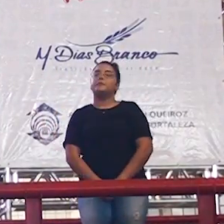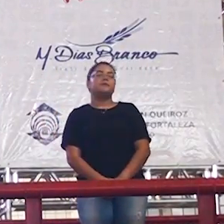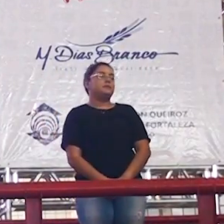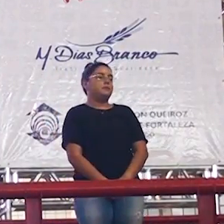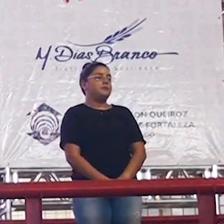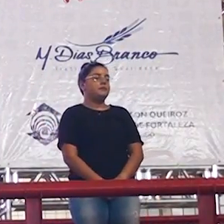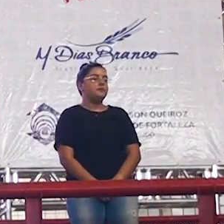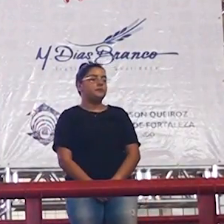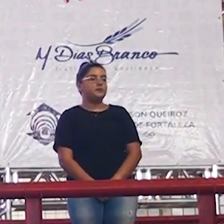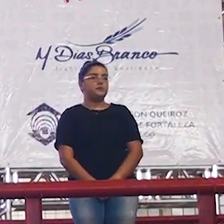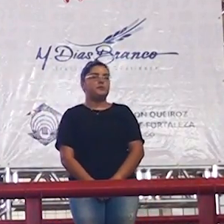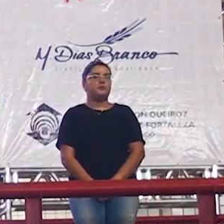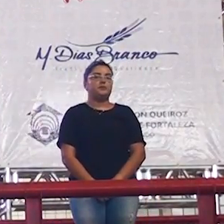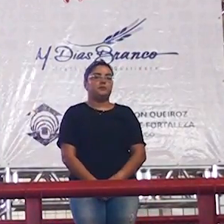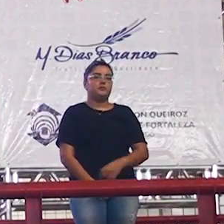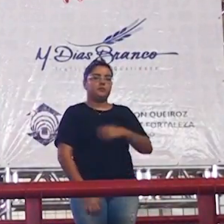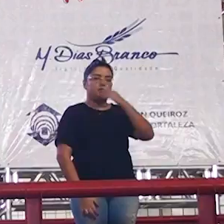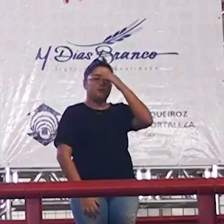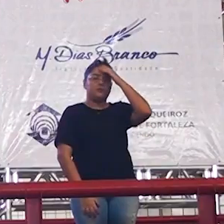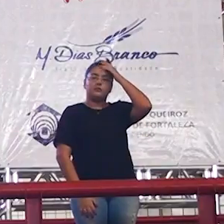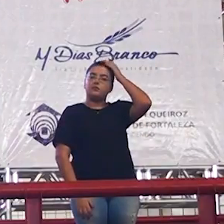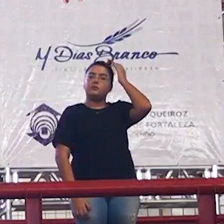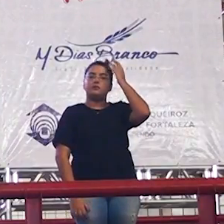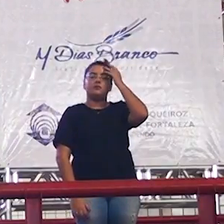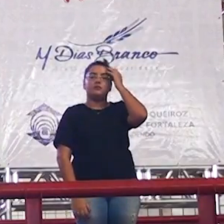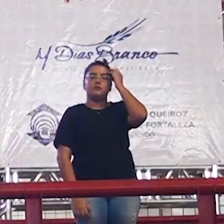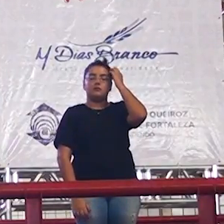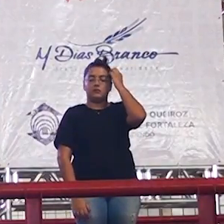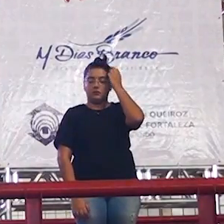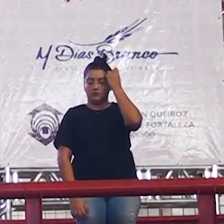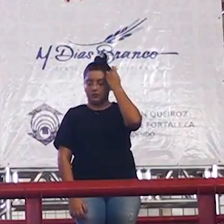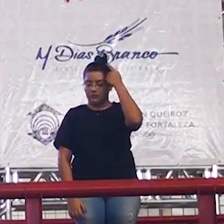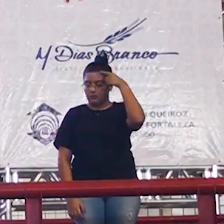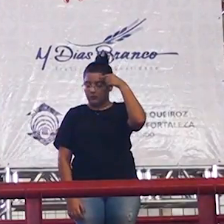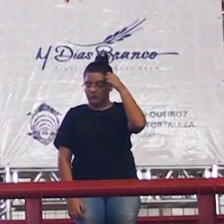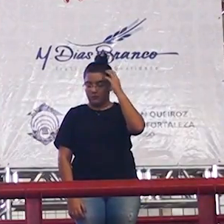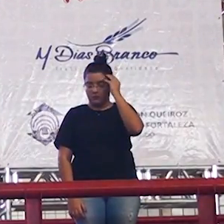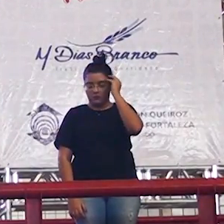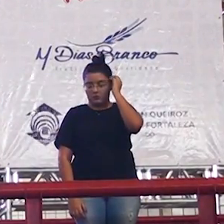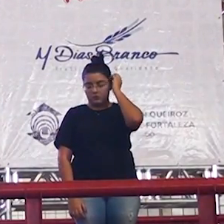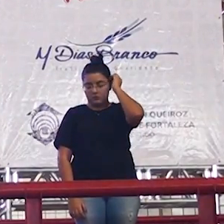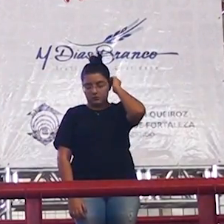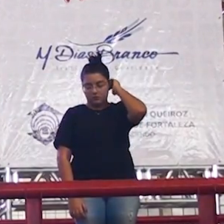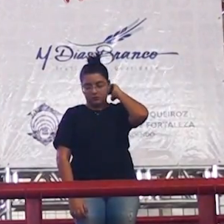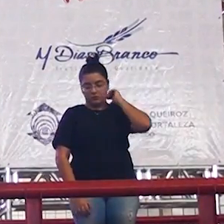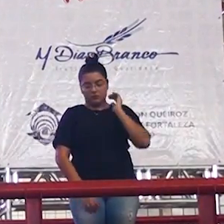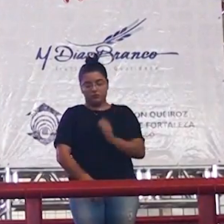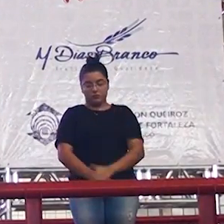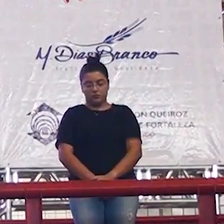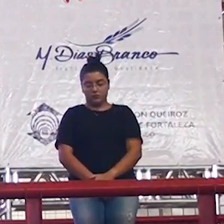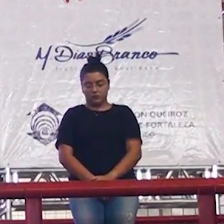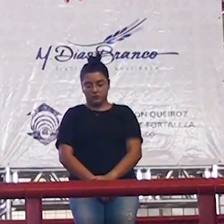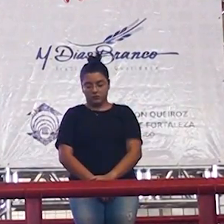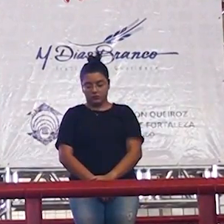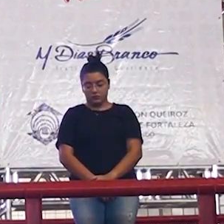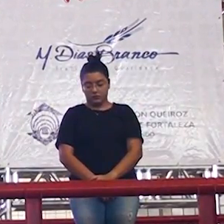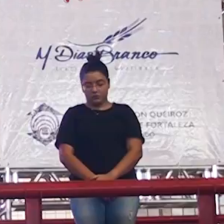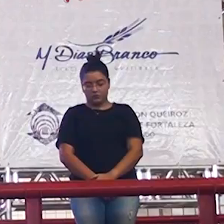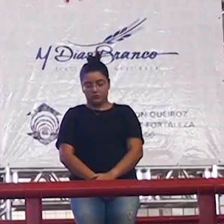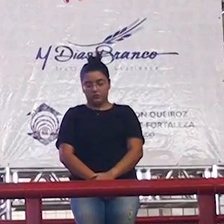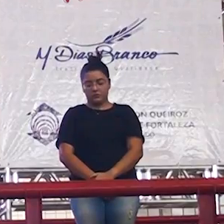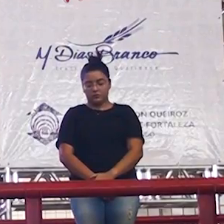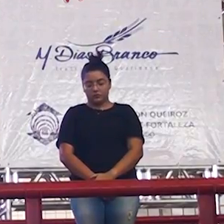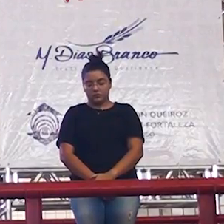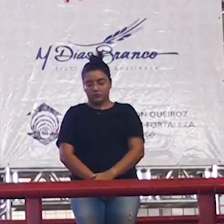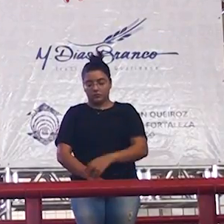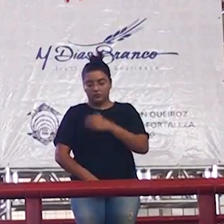é πr ao quadrado, multiplicado por alfa, que é o ângulo do setor circular, dividido por